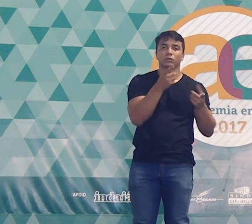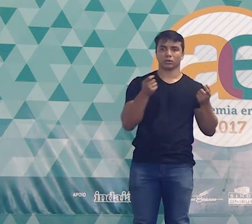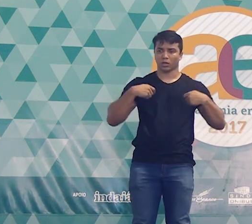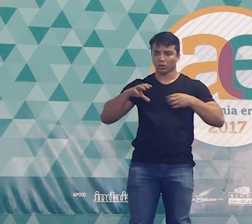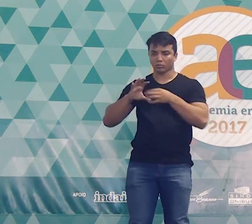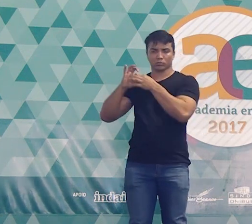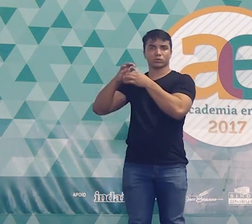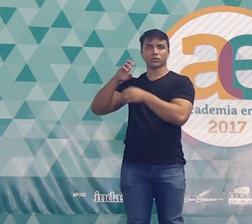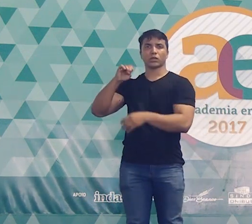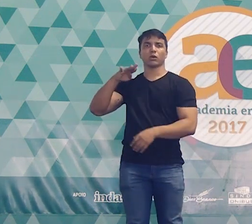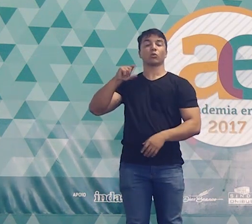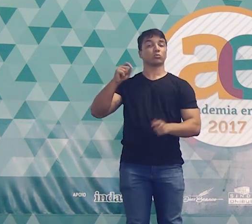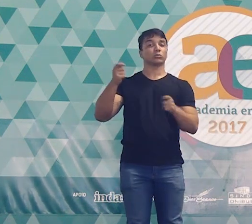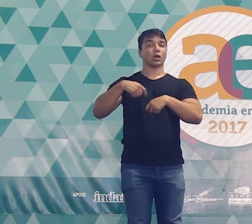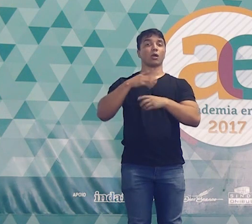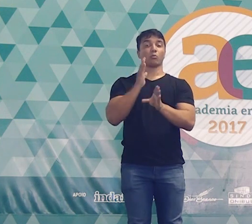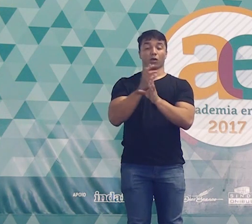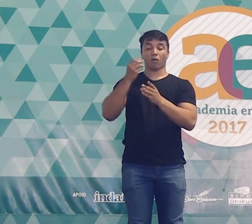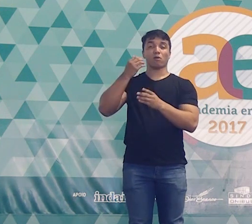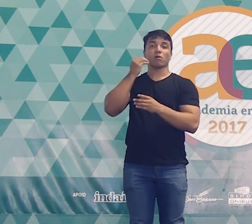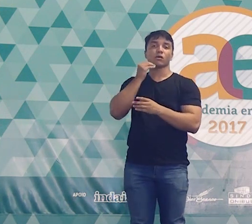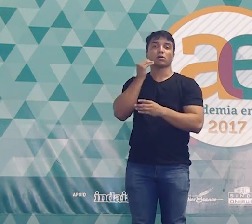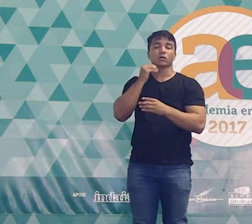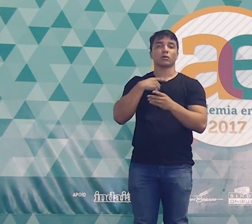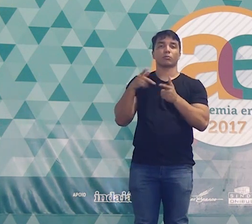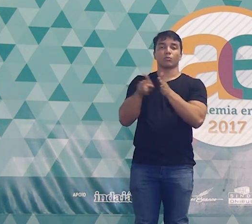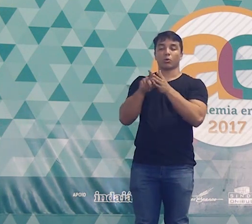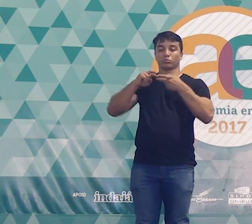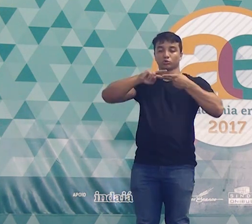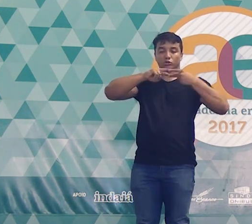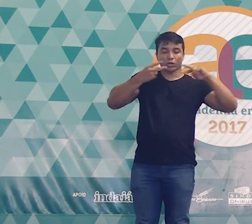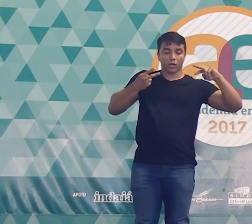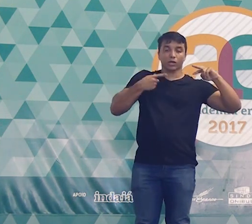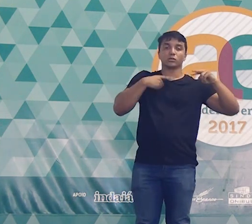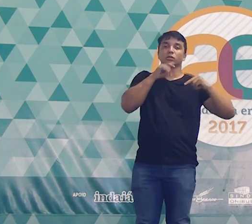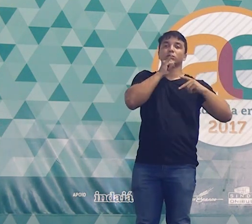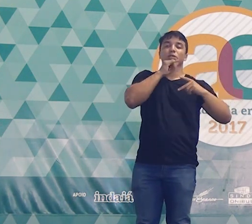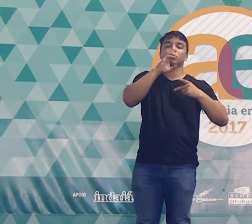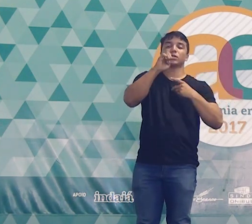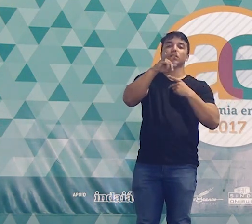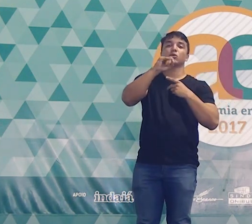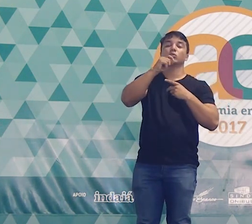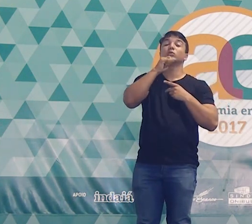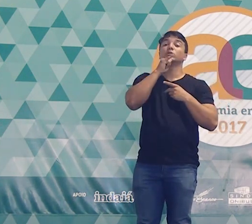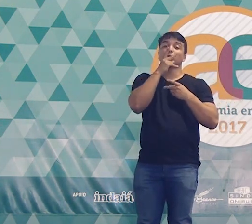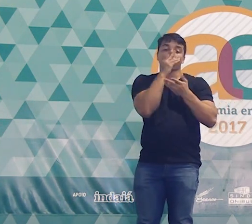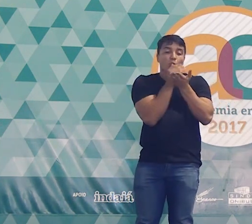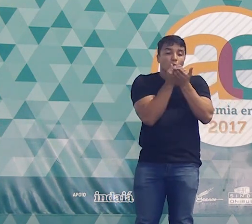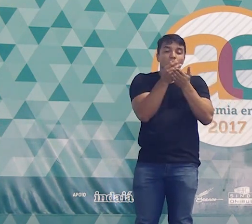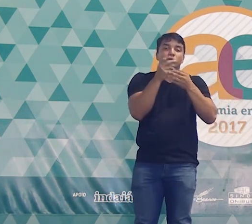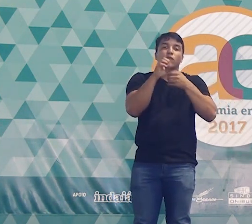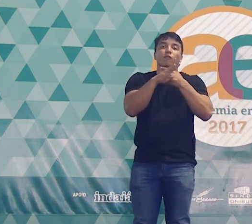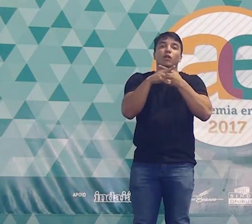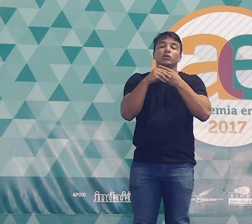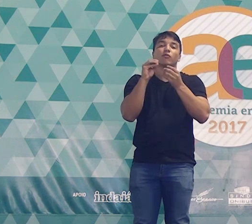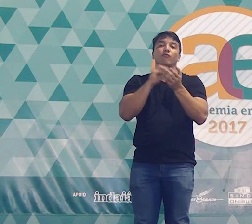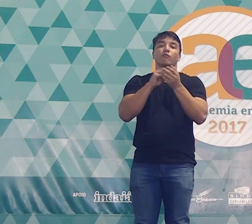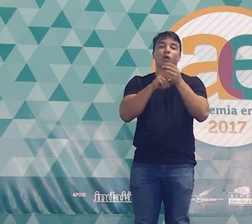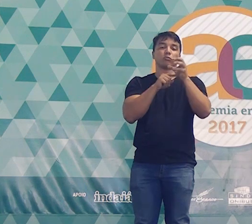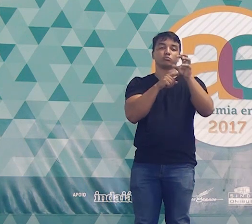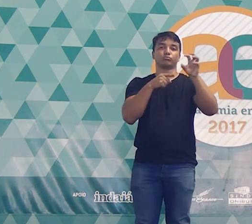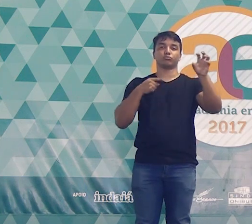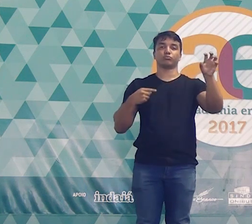centríolo? Pode. A pessoa pode ter uma falha genética, onde o centríolo, por exemplo, durante a formação do flagelo, não o forme de